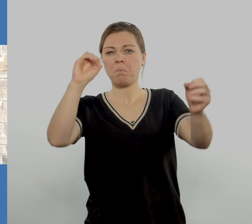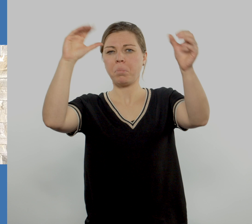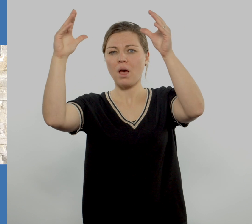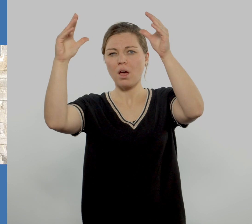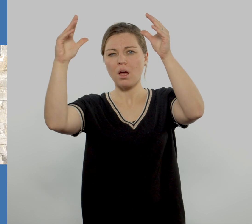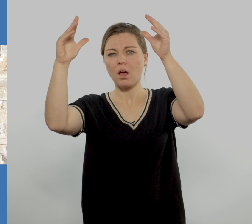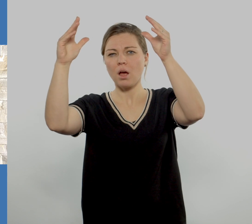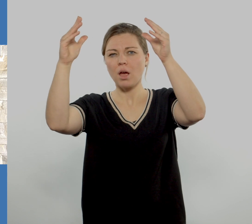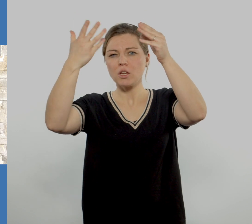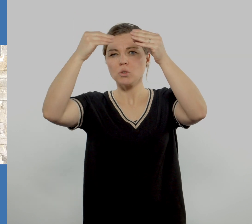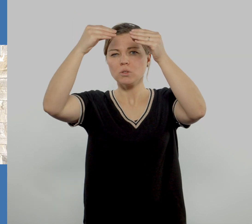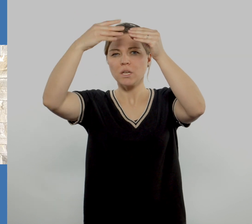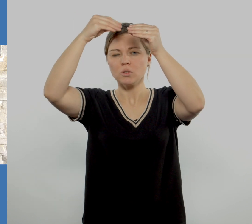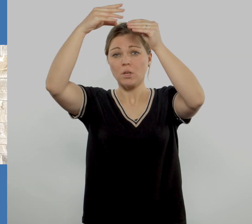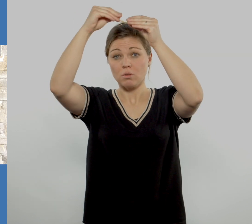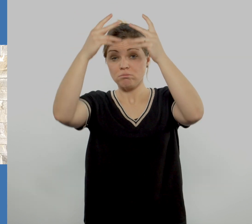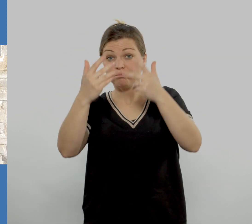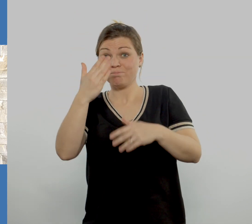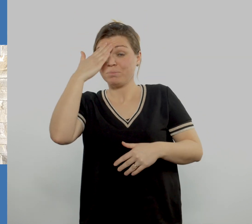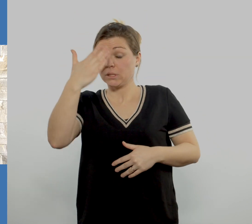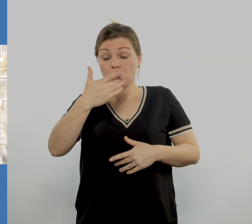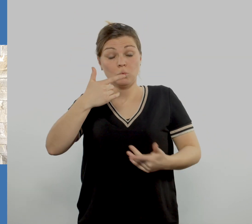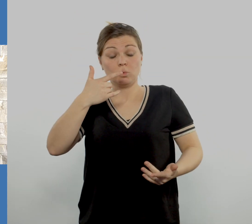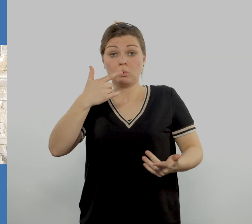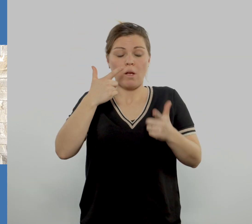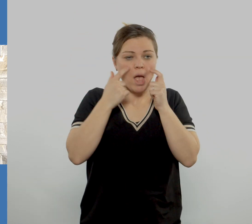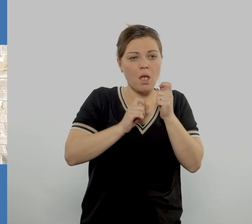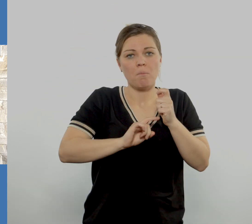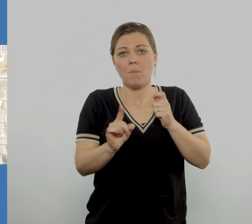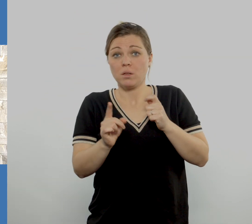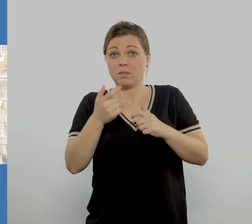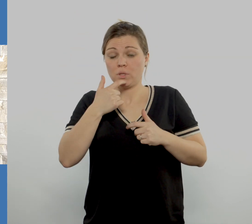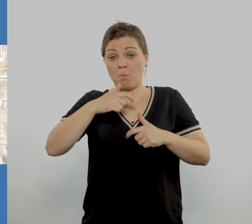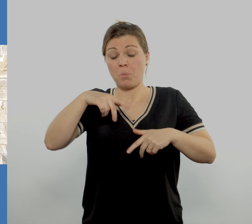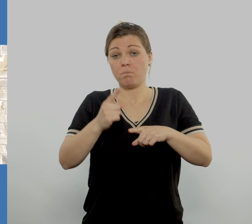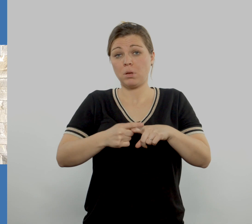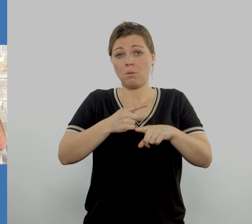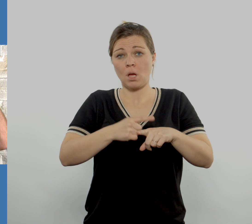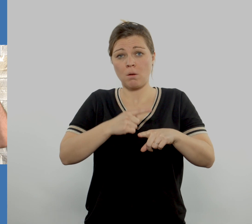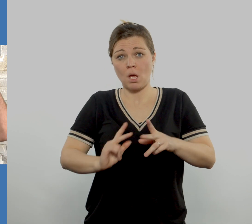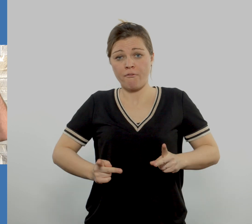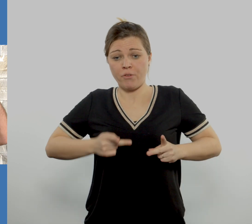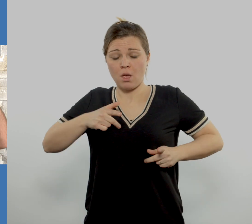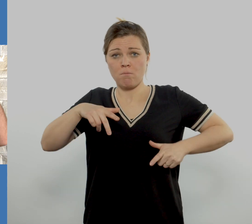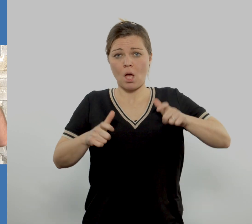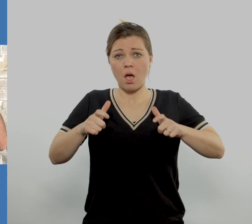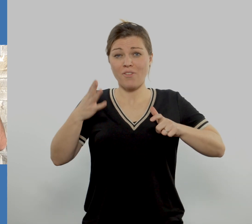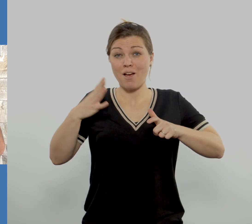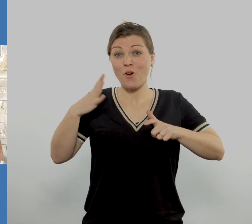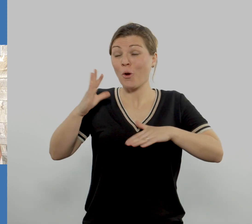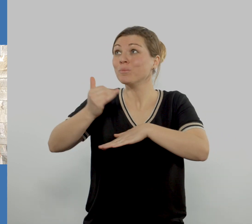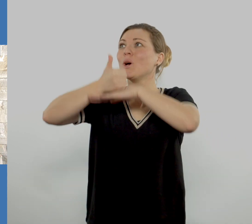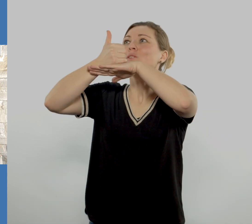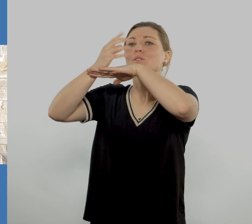petit à petit, on ne s'en rend pas compte. Mais si nous ne faisons pas attention, petit à petit, les choses peuvent se déséquilibrer. Et ce Dieu qui était numéro